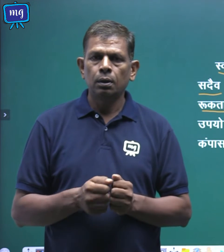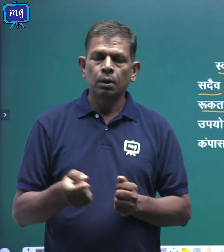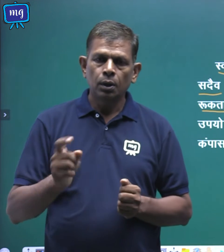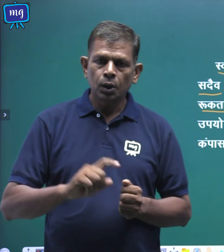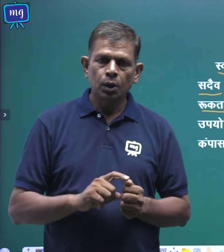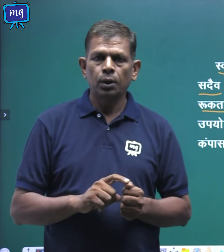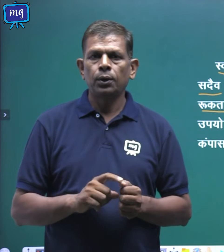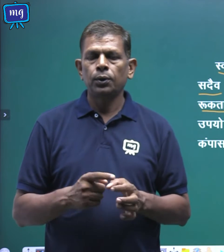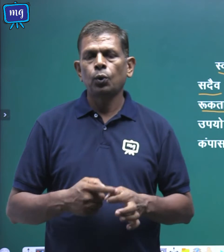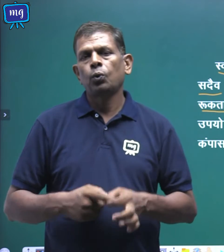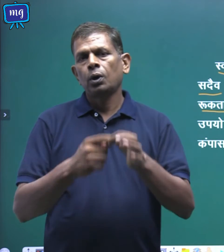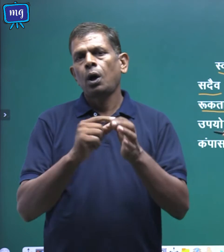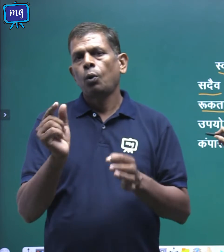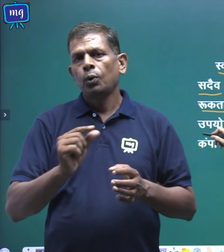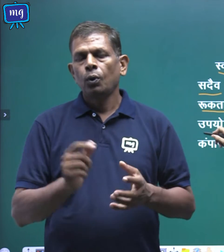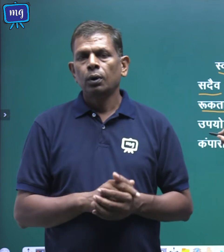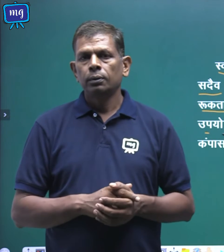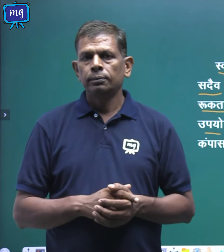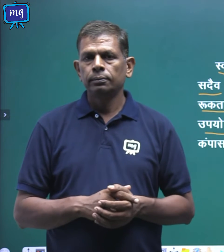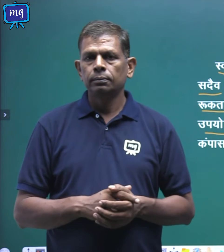इस गुण का उपयोग